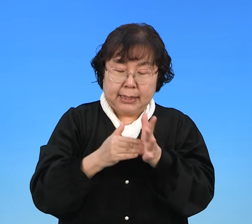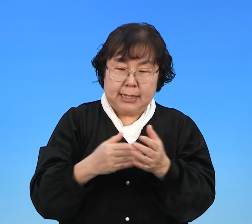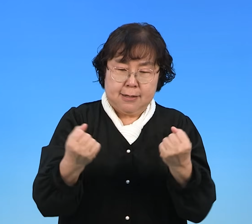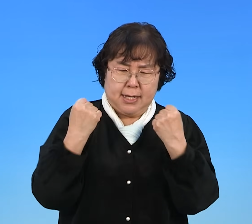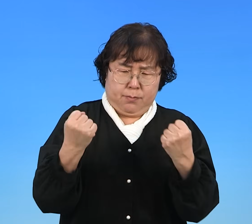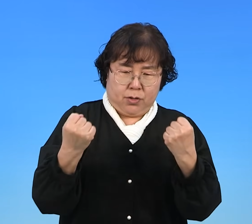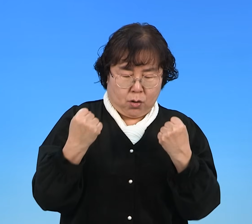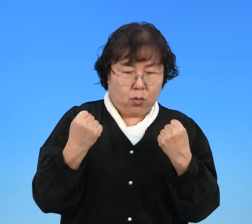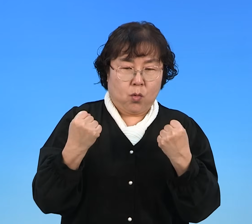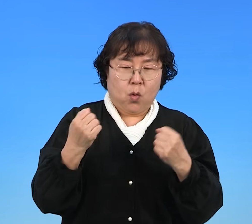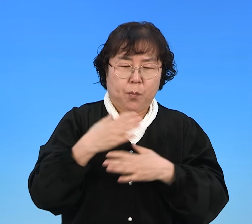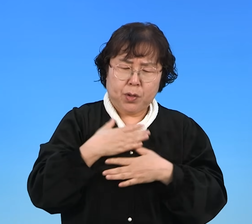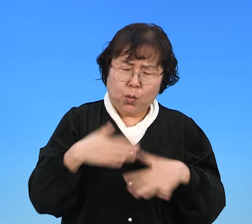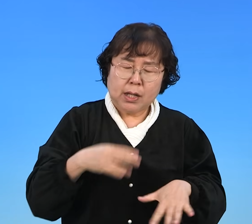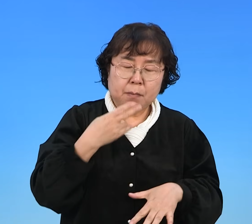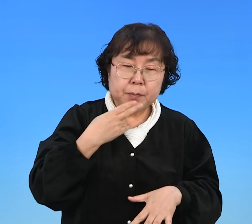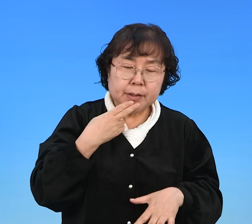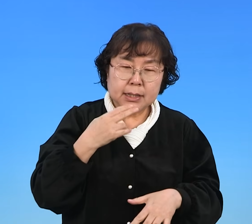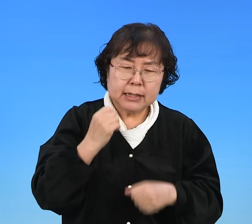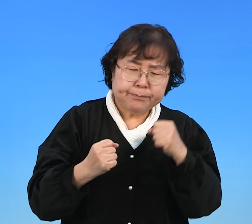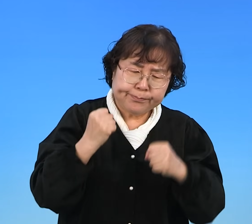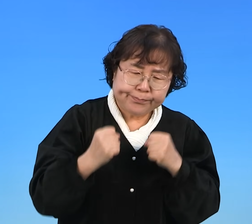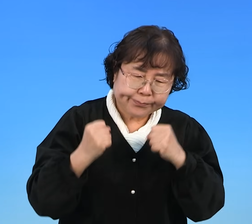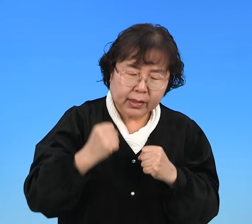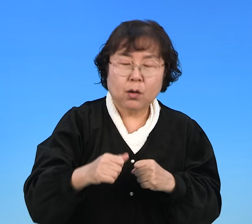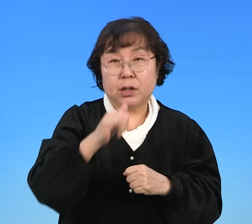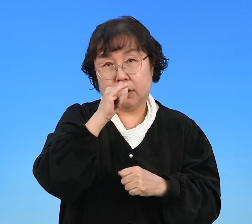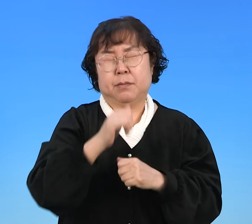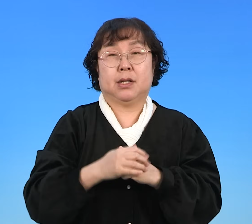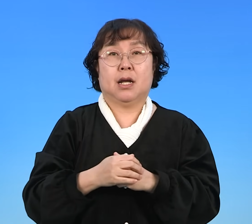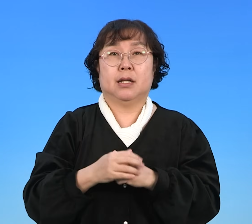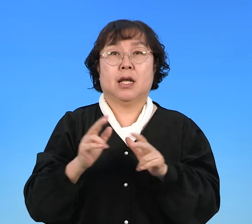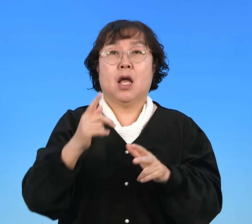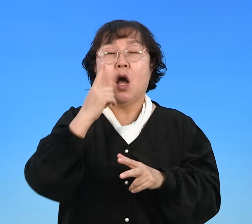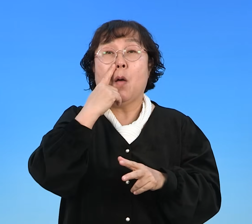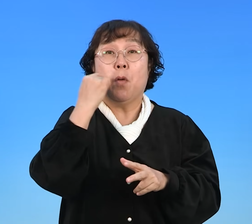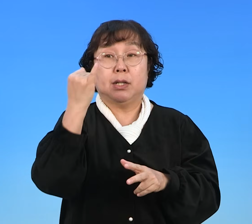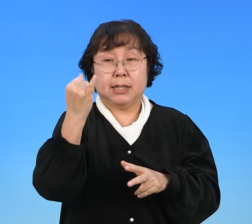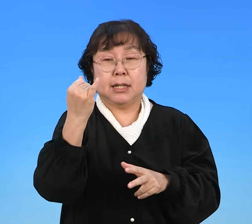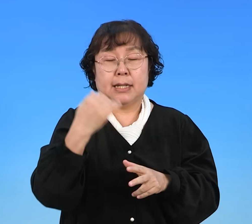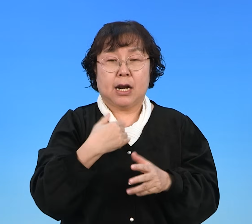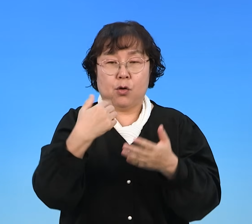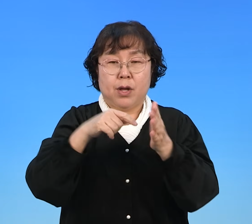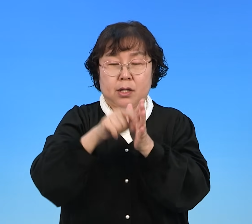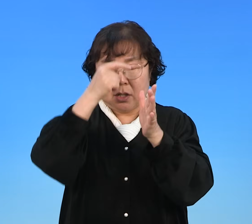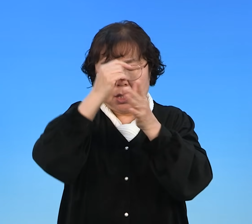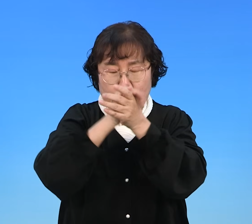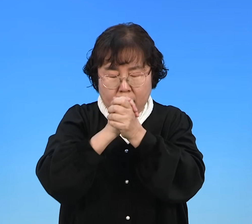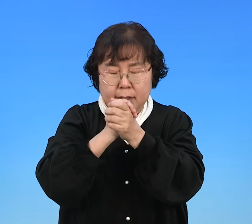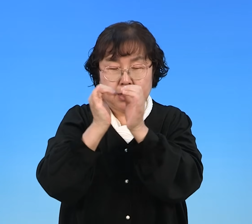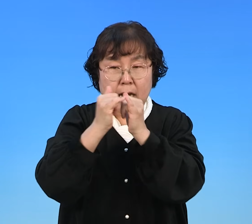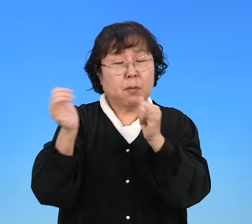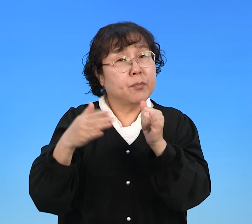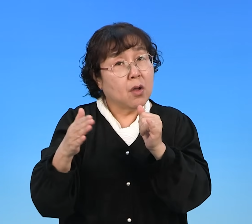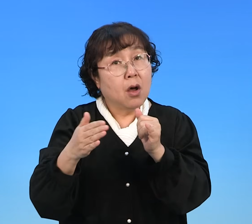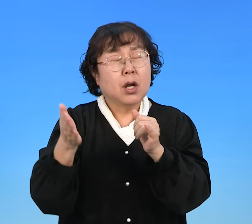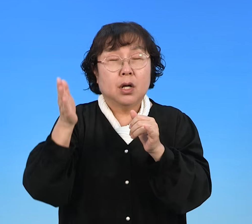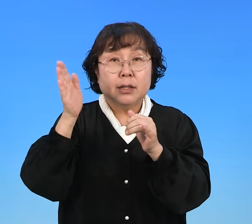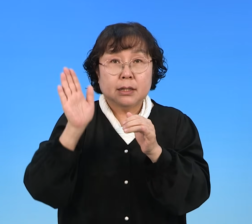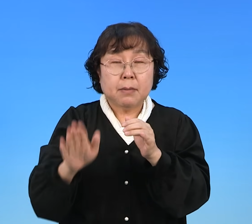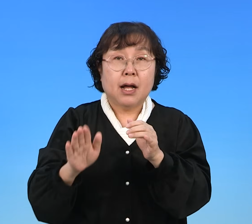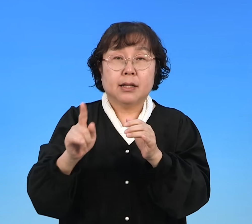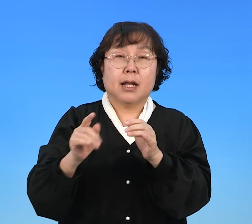있습니다. 하나님께서 어떤 힘을 주시는지 아십니까? 이제 어머니 저 위에 기도하시는 분 안 계십니다만, 그러나